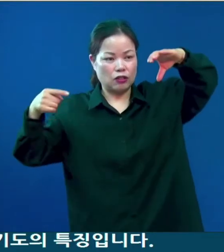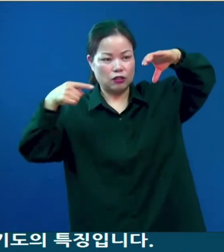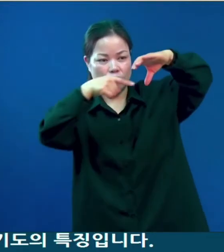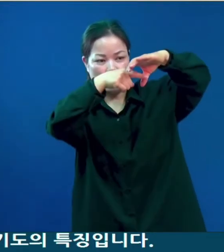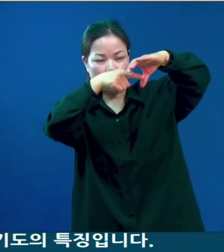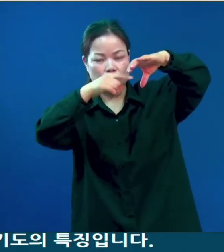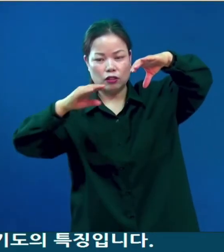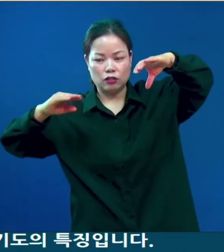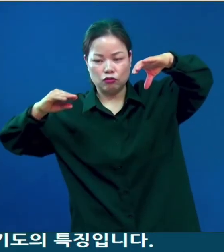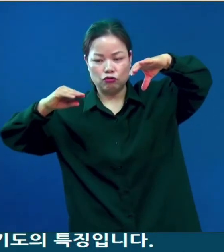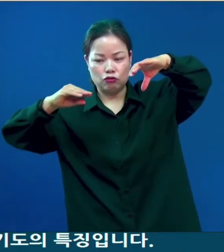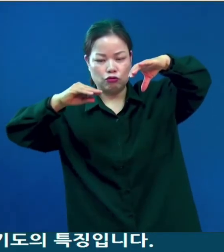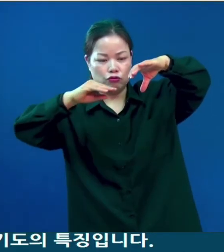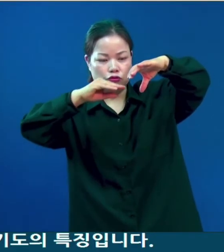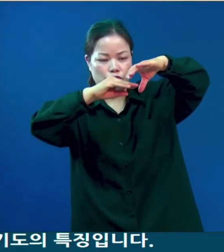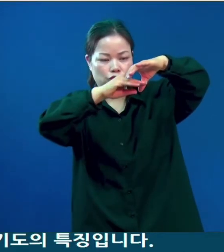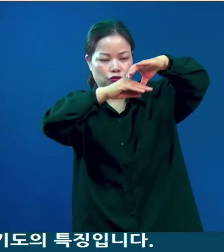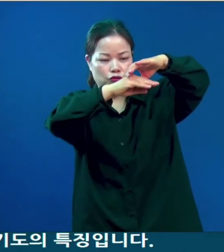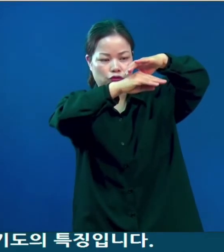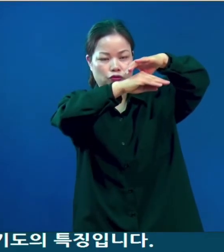청소해 주는 게 있지 않습니까?